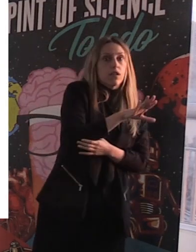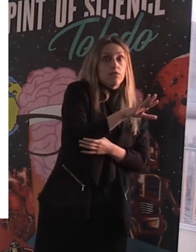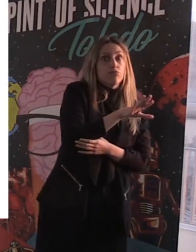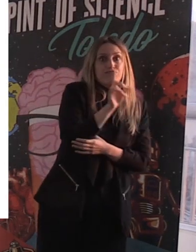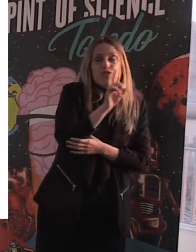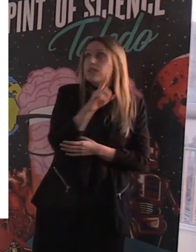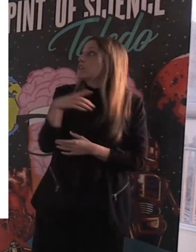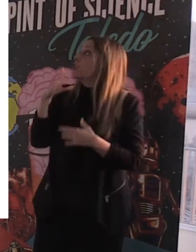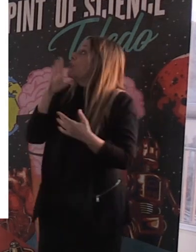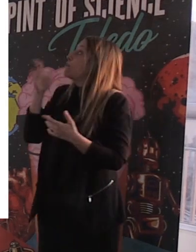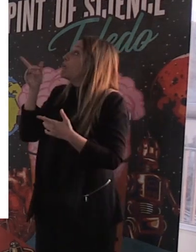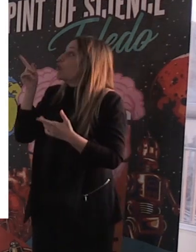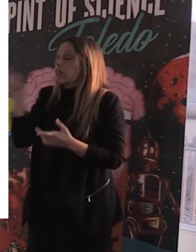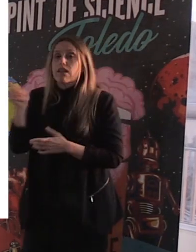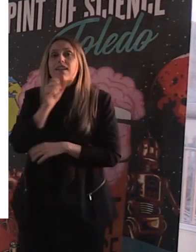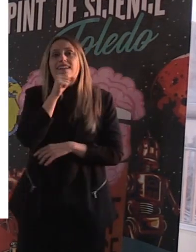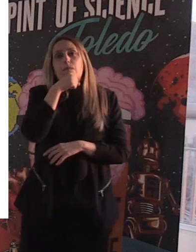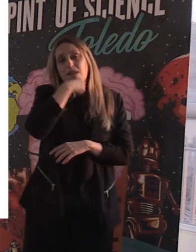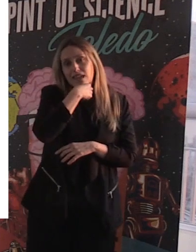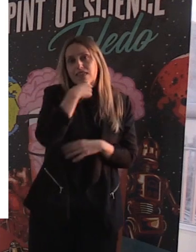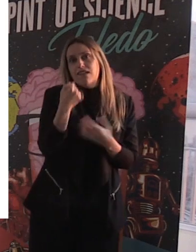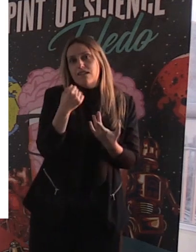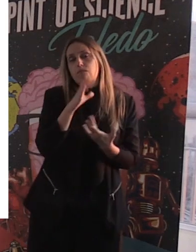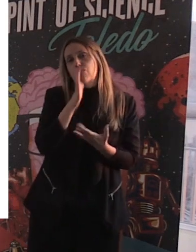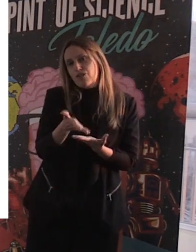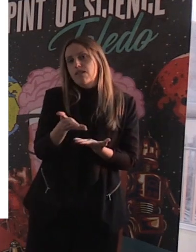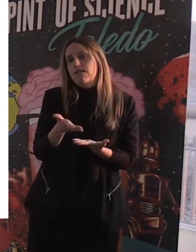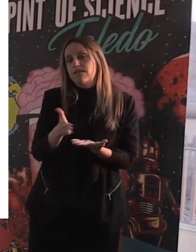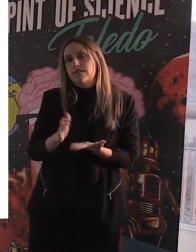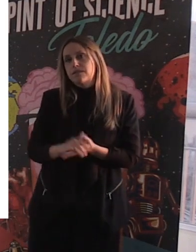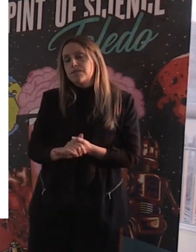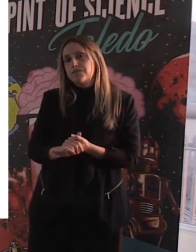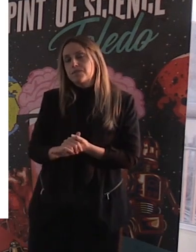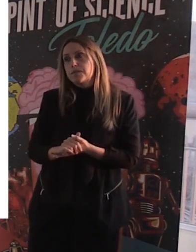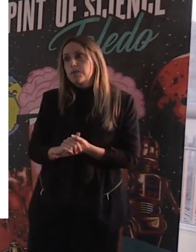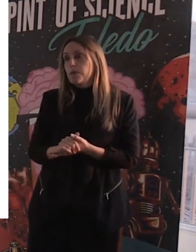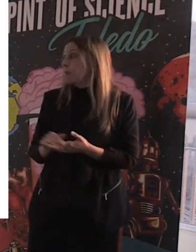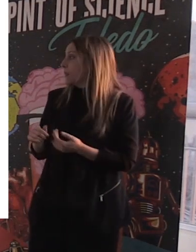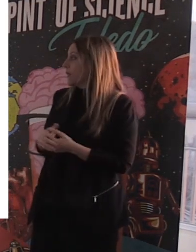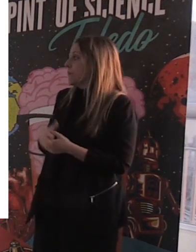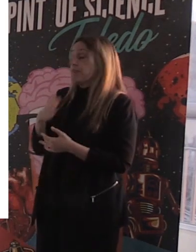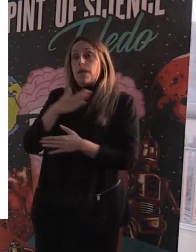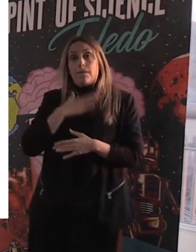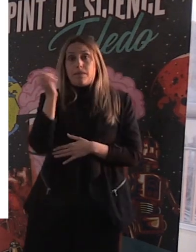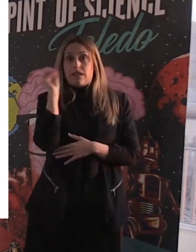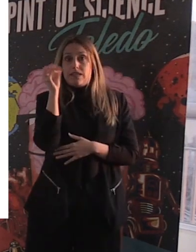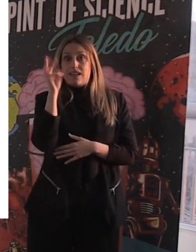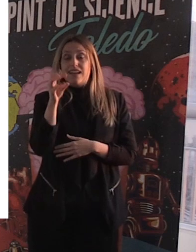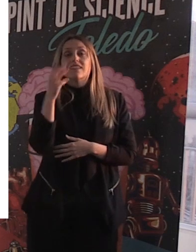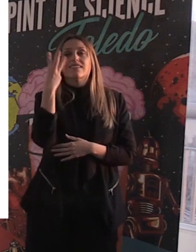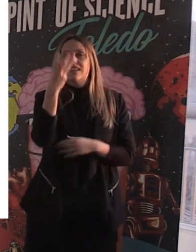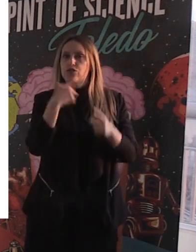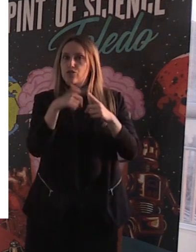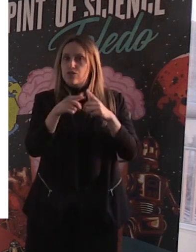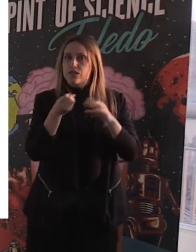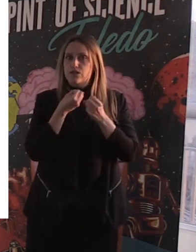pregunta es, ¿por qué tenemos que envejecer? Y mi charla tiene 3 aspectos. La